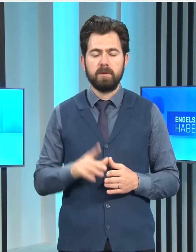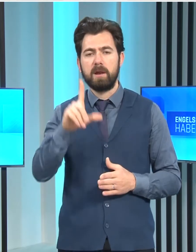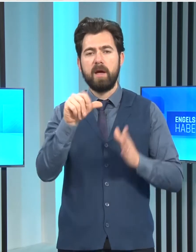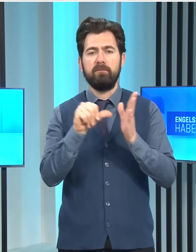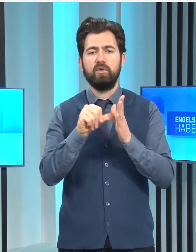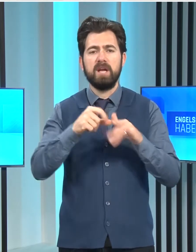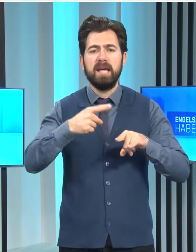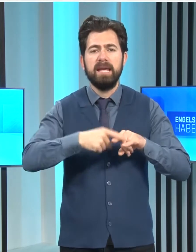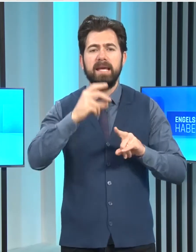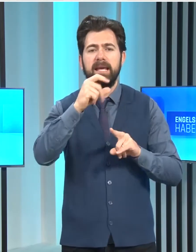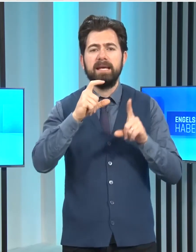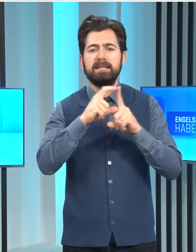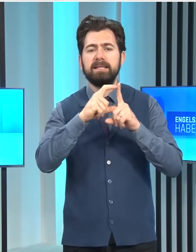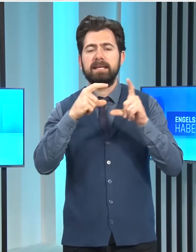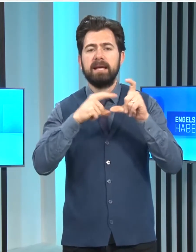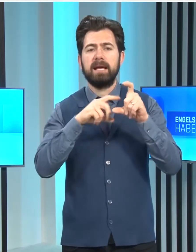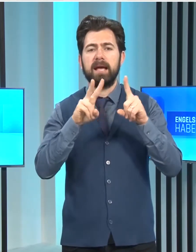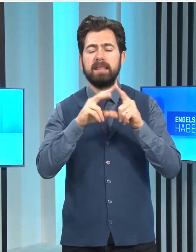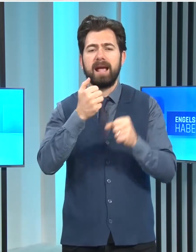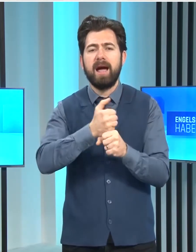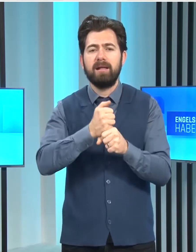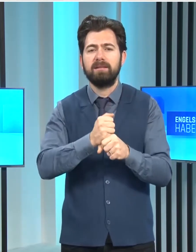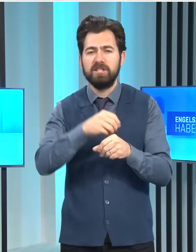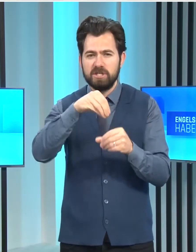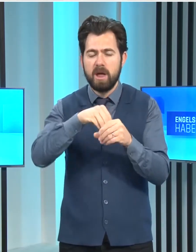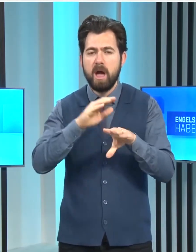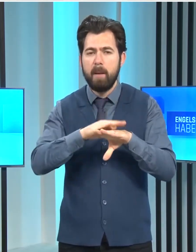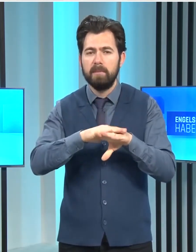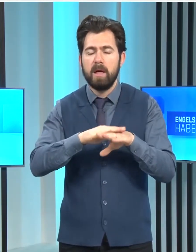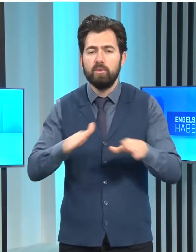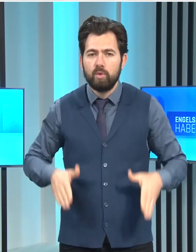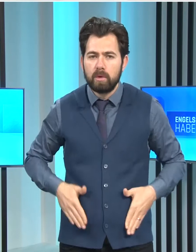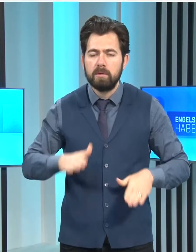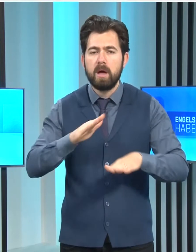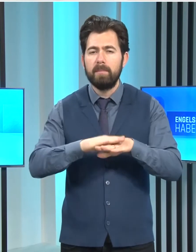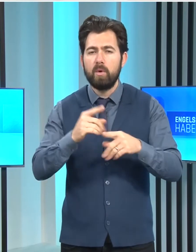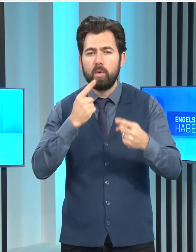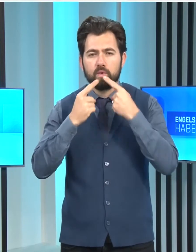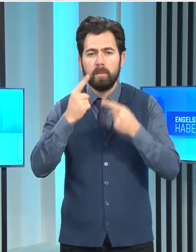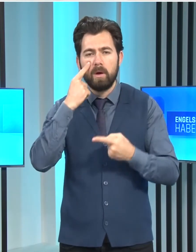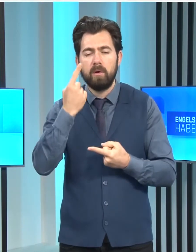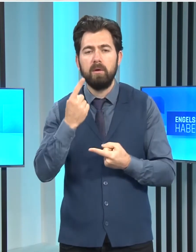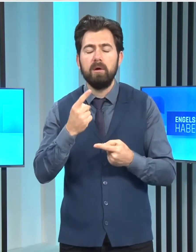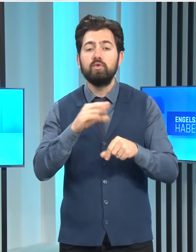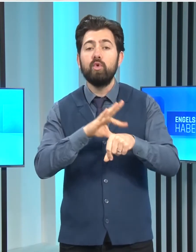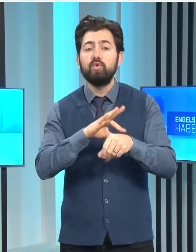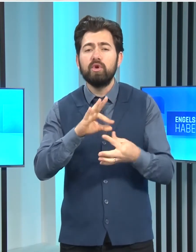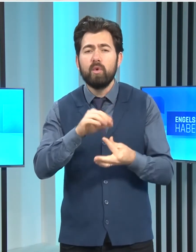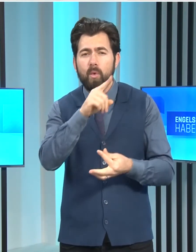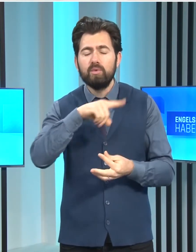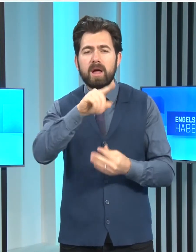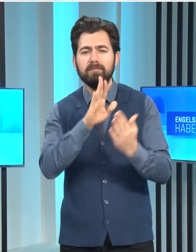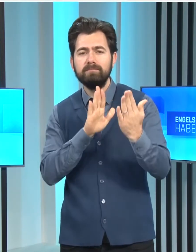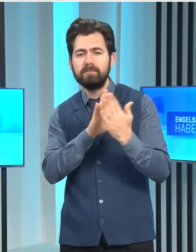Lefkoşa Hidden Garden'da gerçekleştirilen törende yapılan konuşmalarda hekimlerin karşılaştıkları